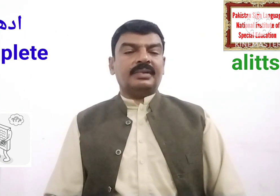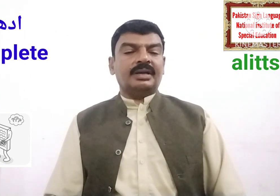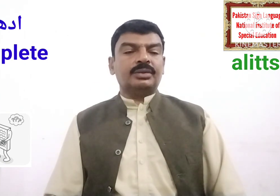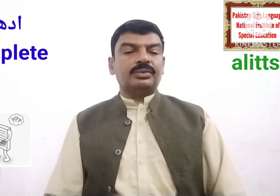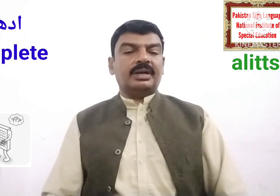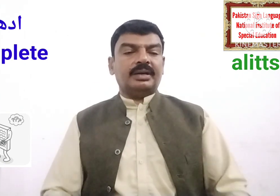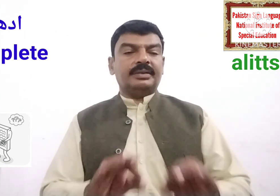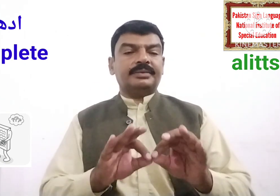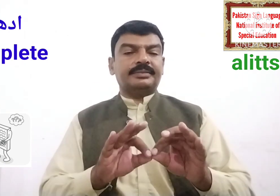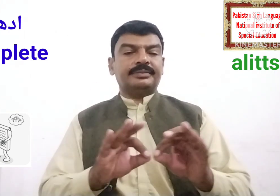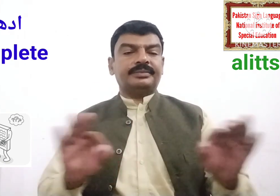adhura,